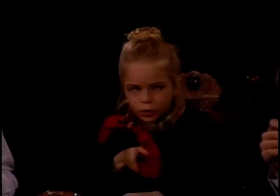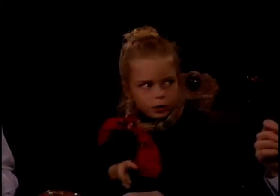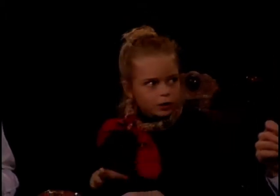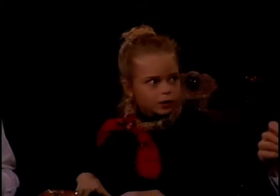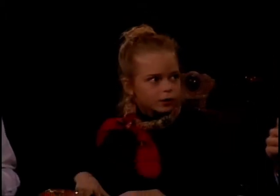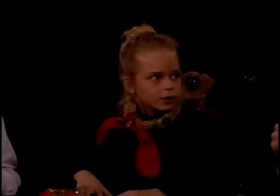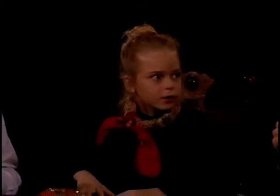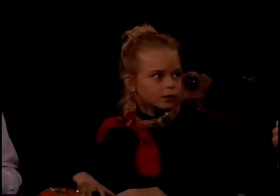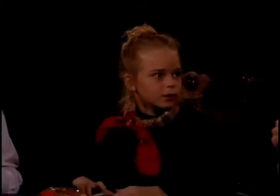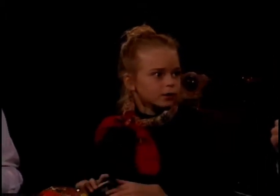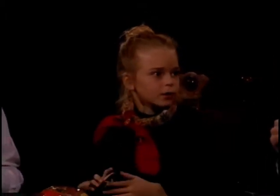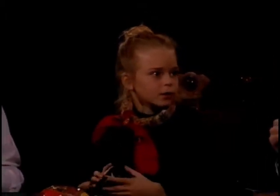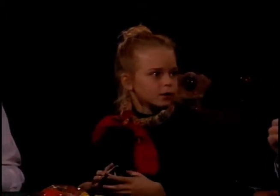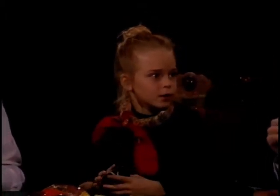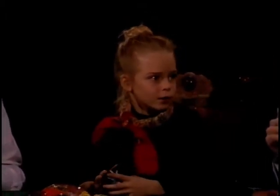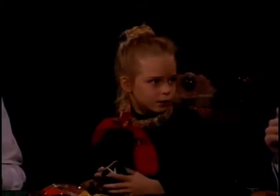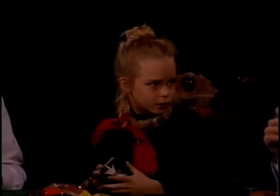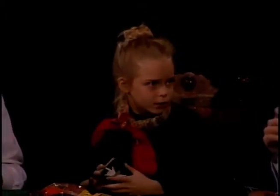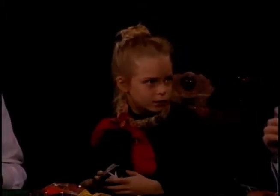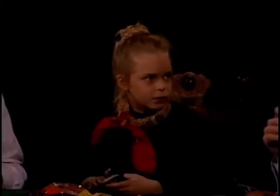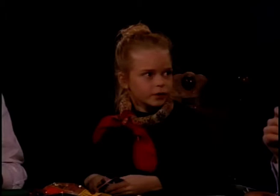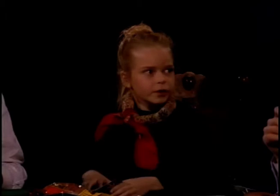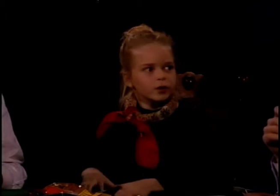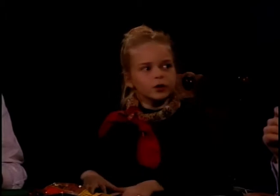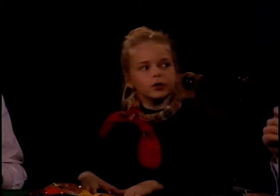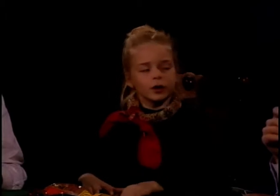Gör du nu med tecken? Får vi se igen? En.